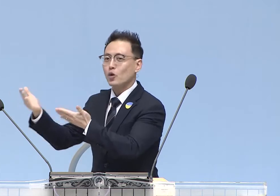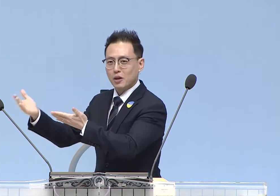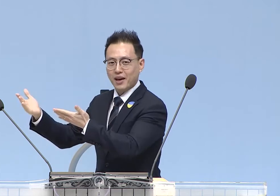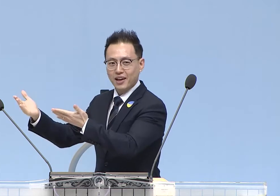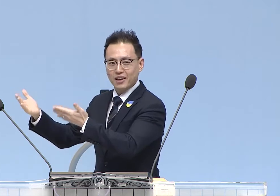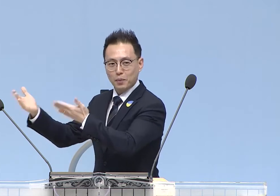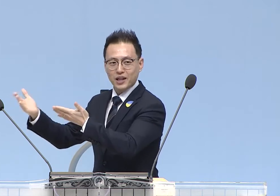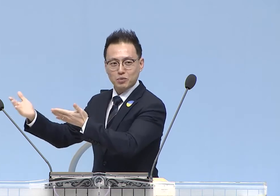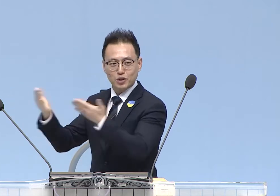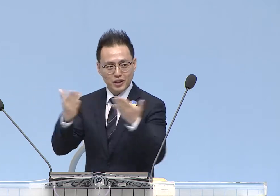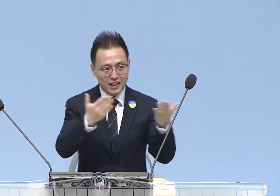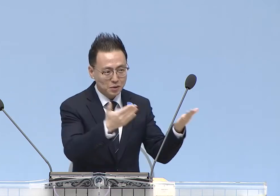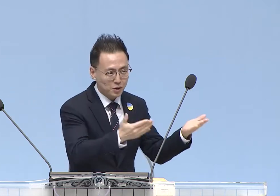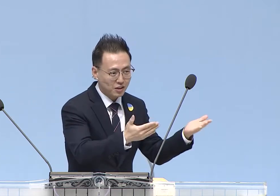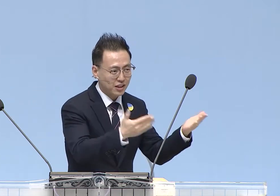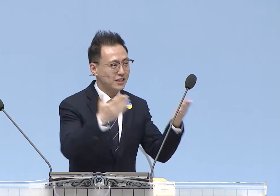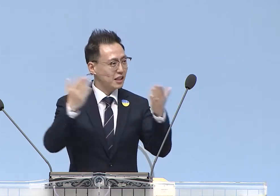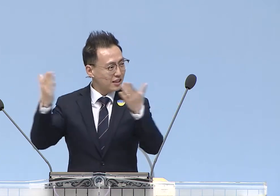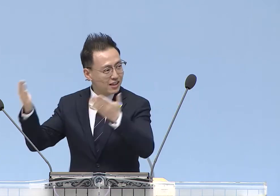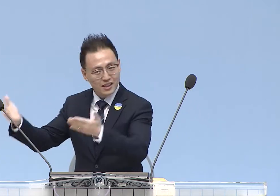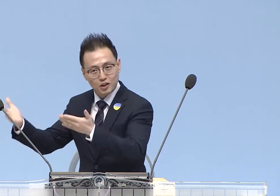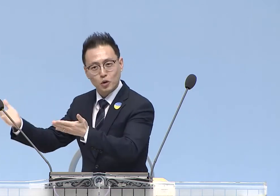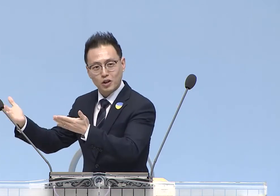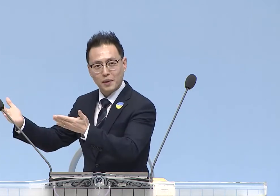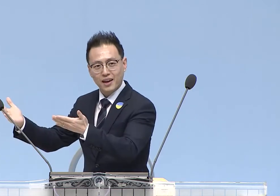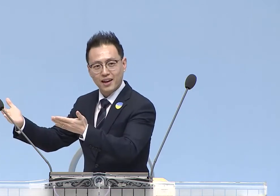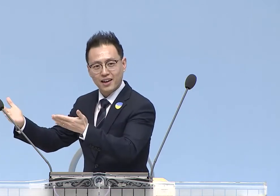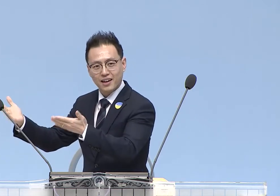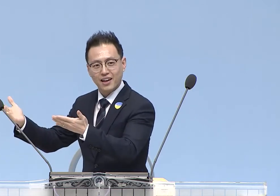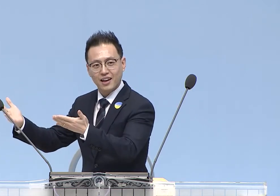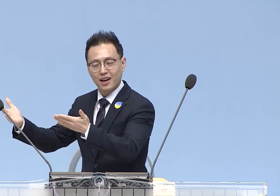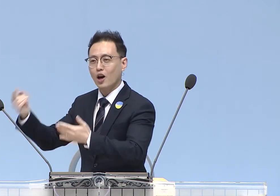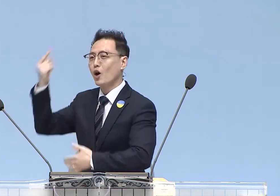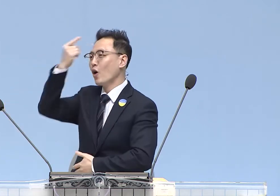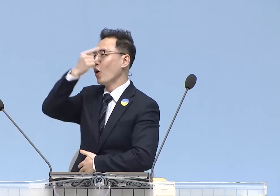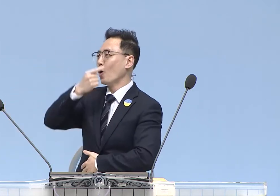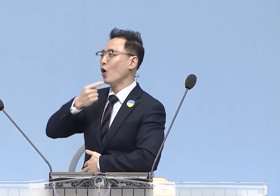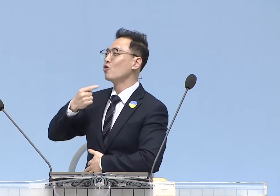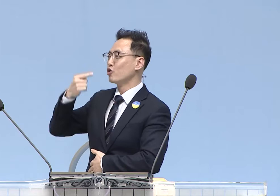성도님의 옆에 계신 분들 이렇게 하시면서 성도님의 얼굴을